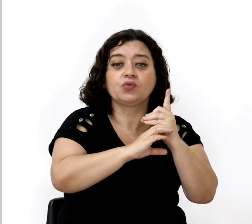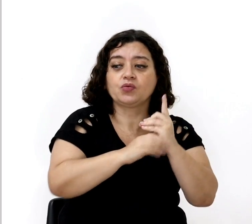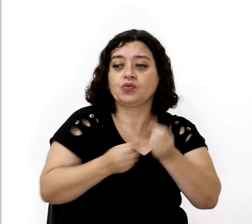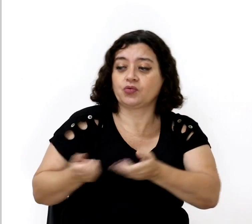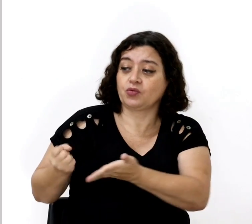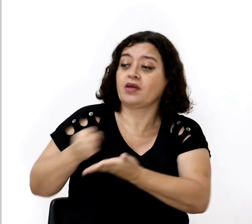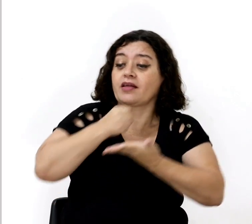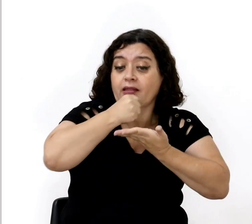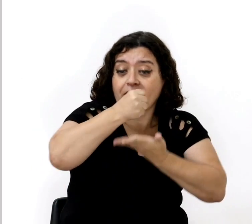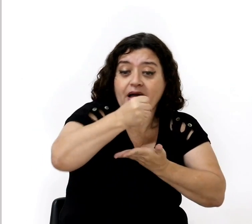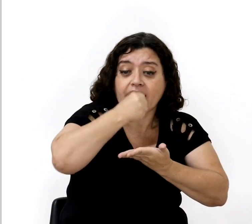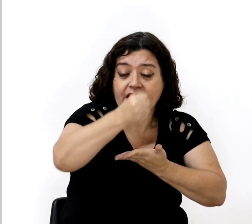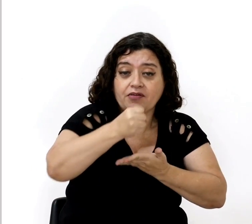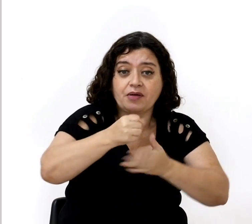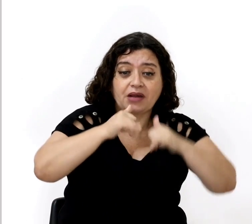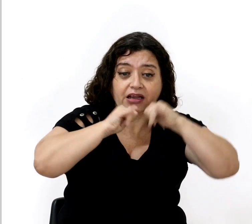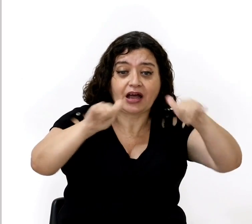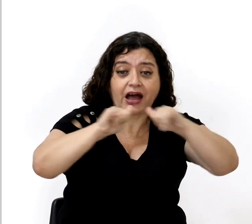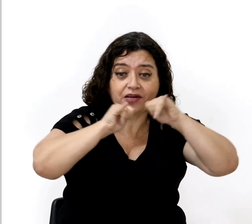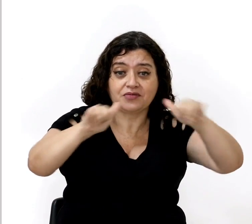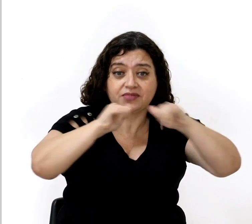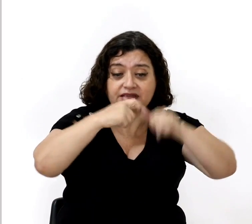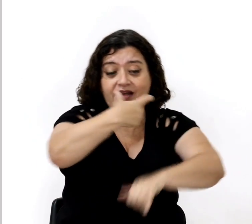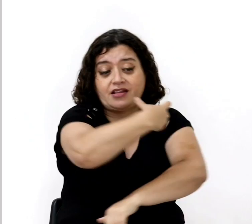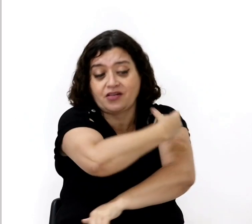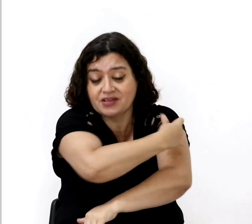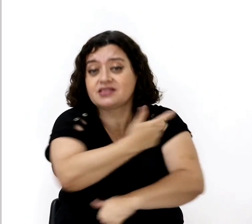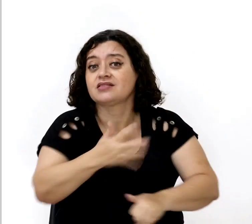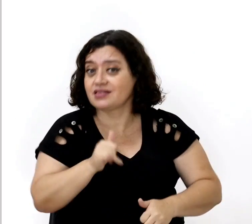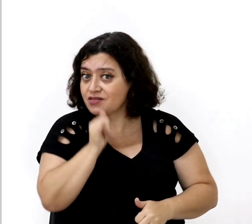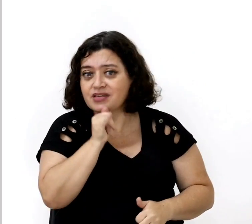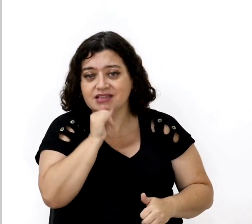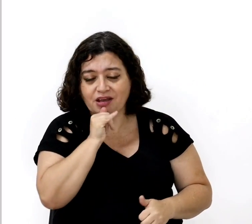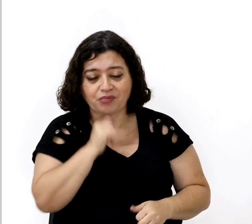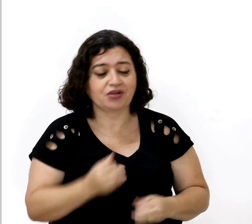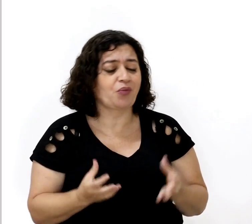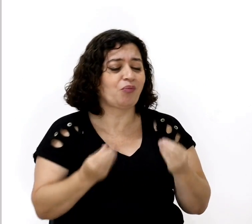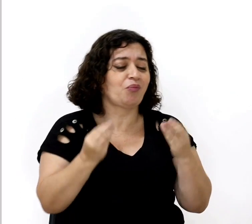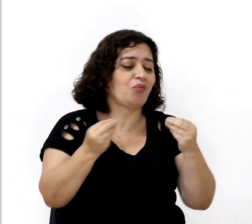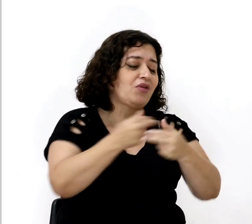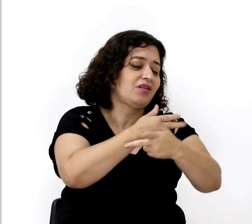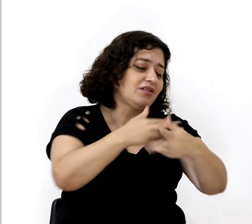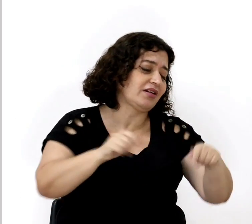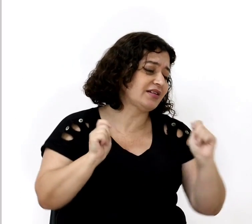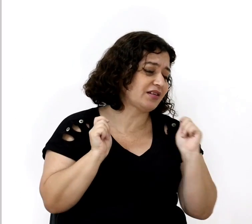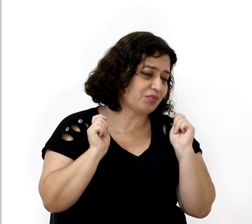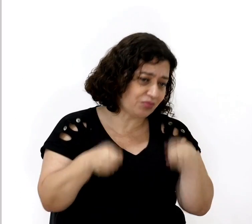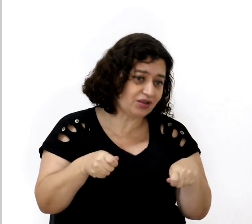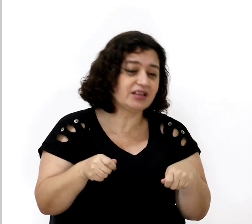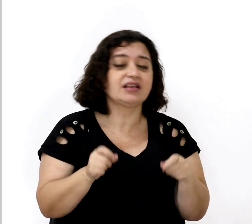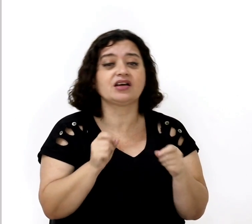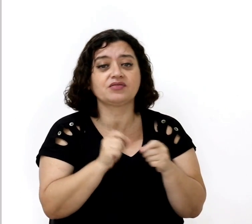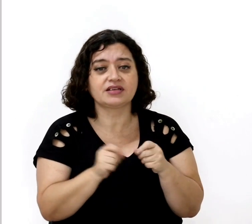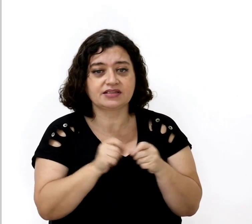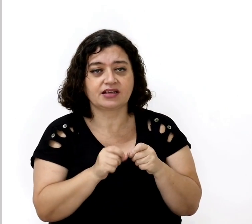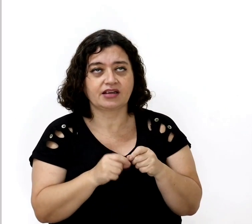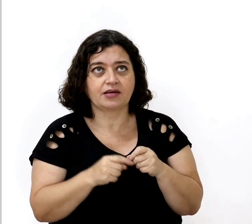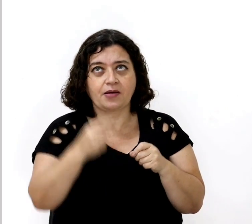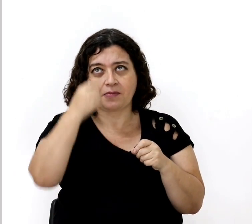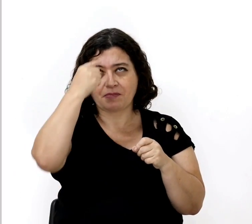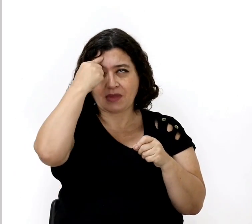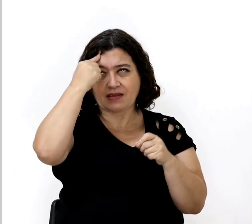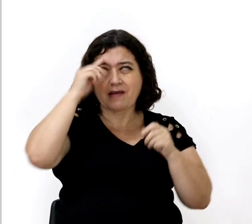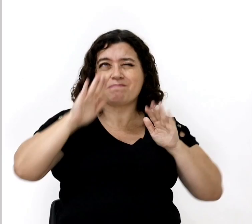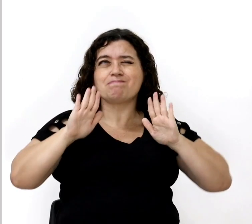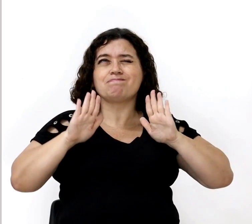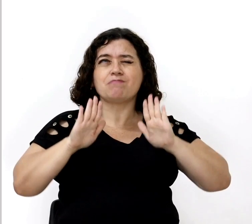com a congregação. Então, só para citar alguns exemplos aqui, né? Tem muita coisa que a gente poderia fazer, só a gente parar e